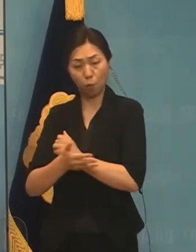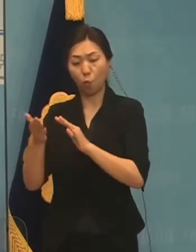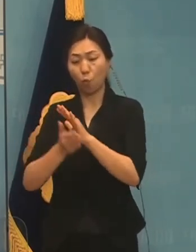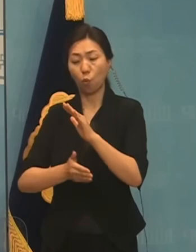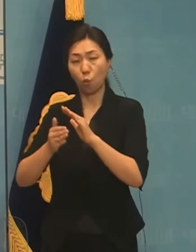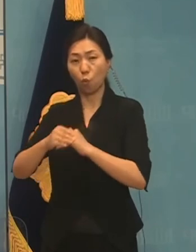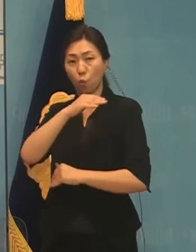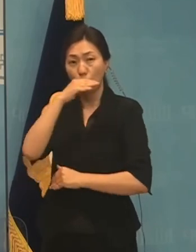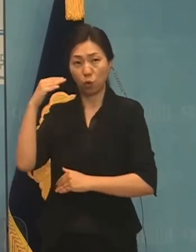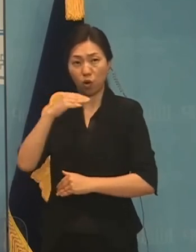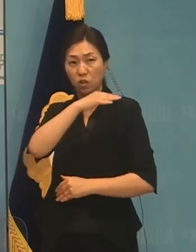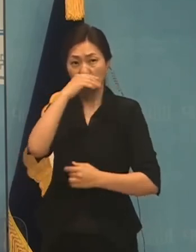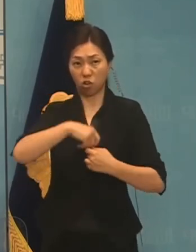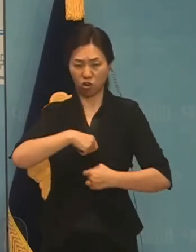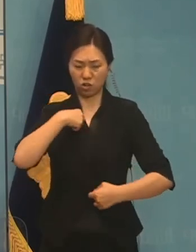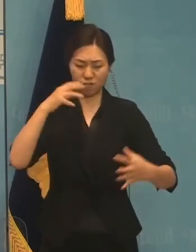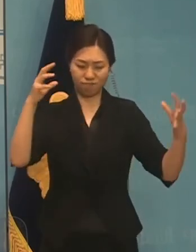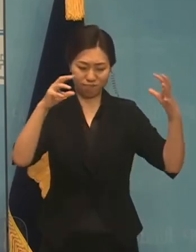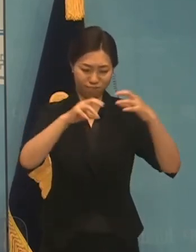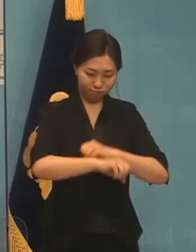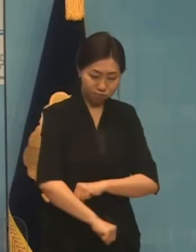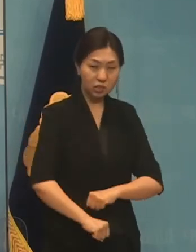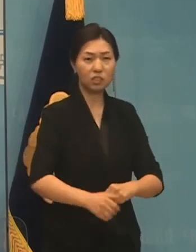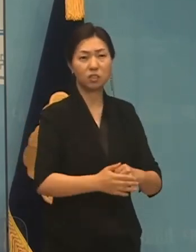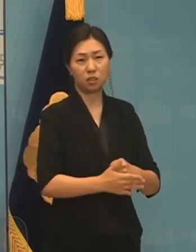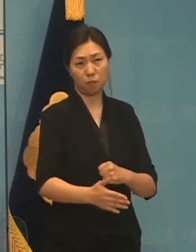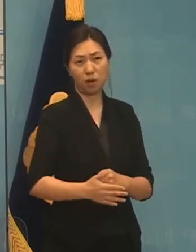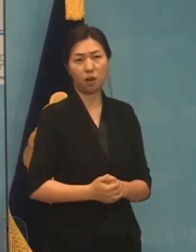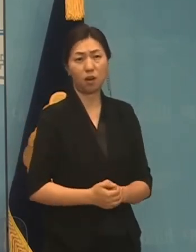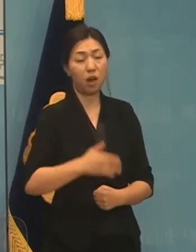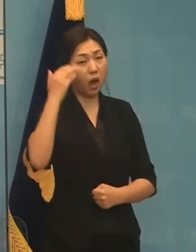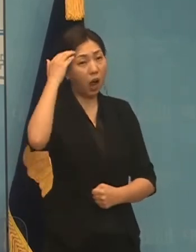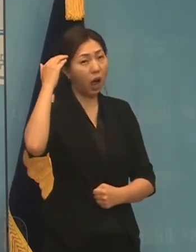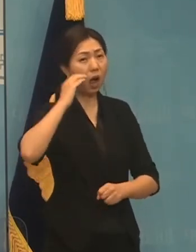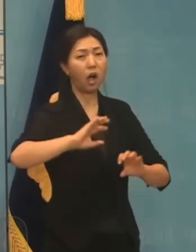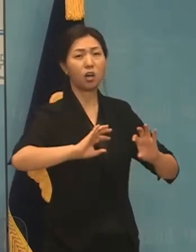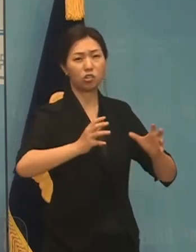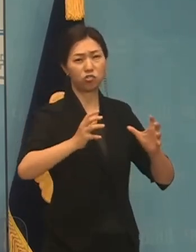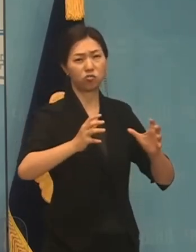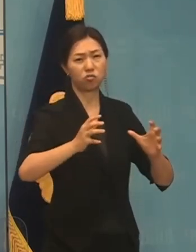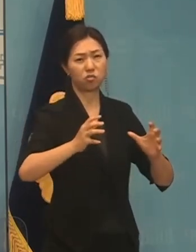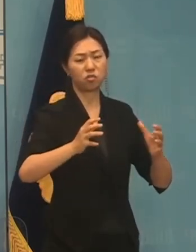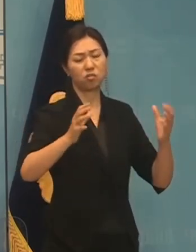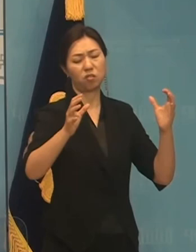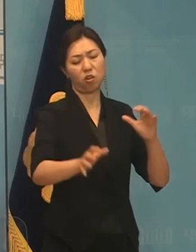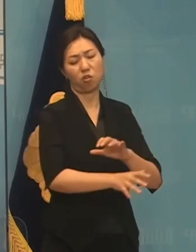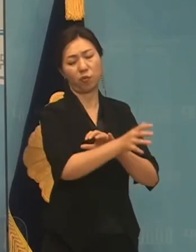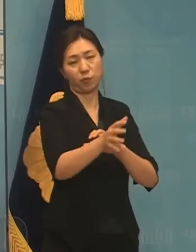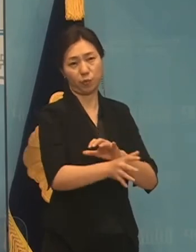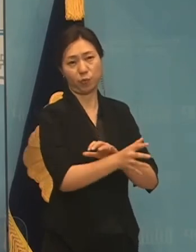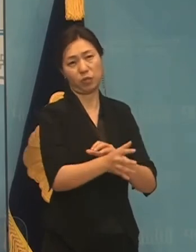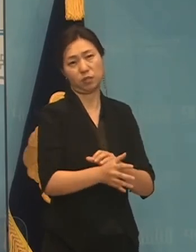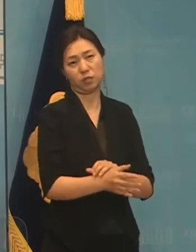공정, 정의의 붕괴로 대한민국을 망치고 말았습니다.